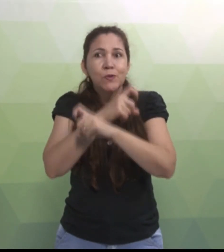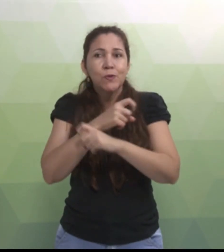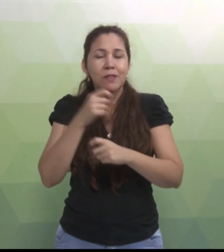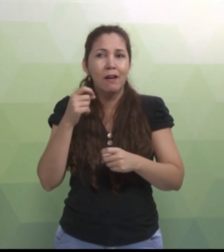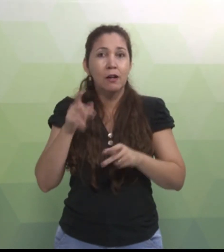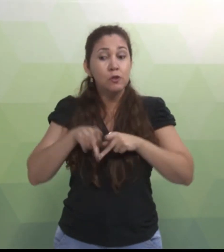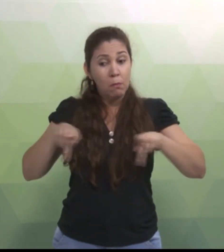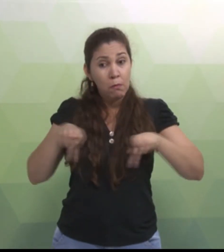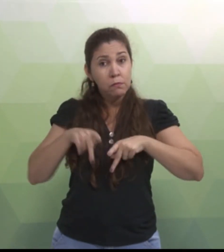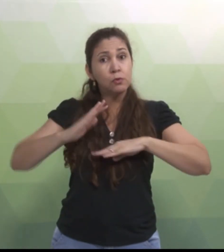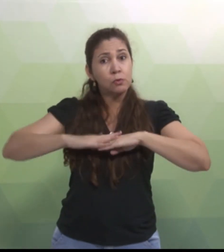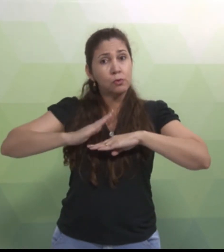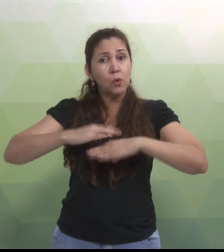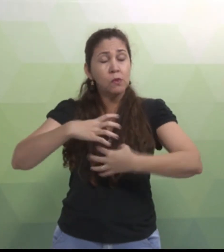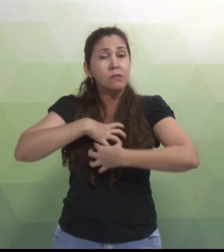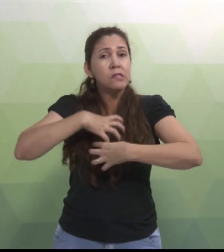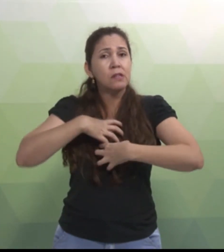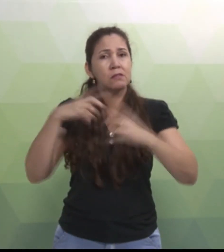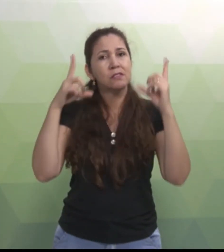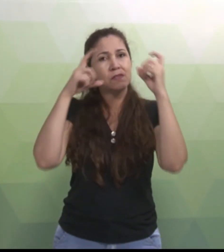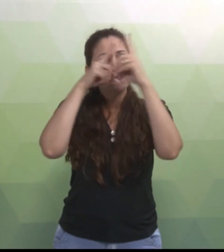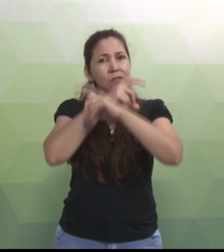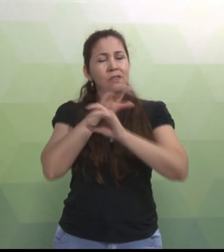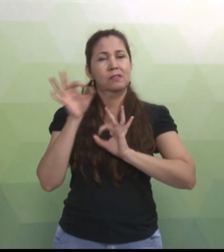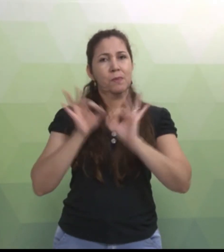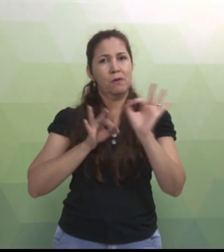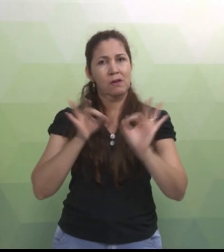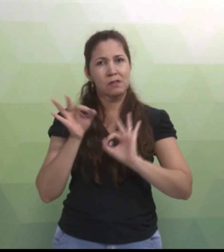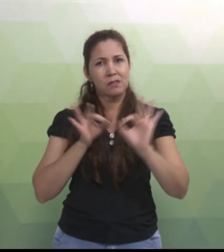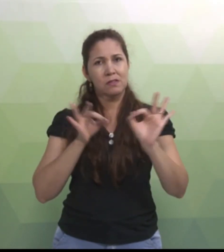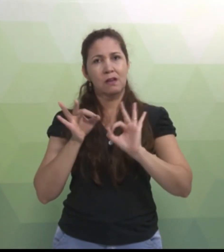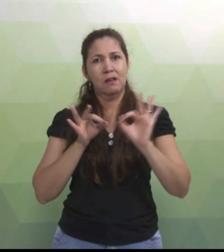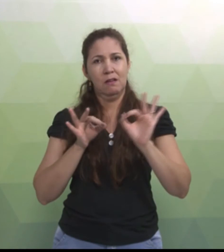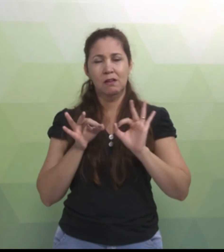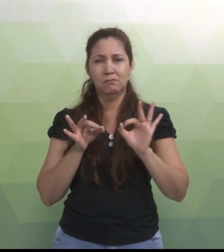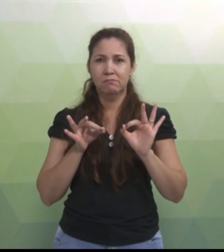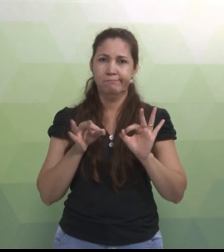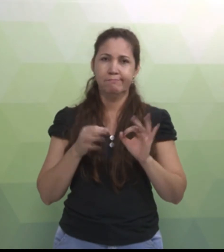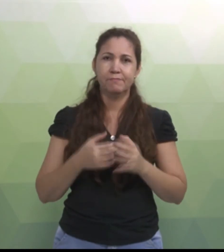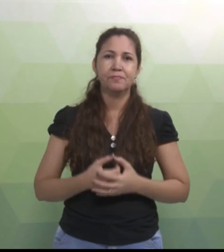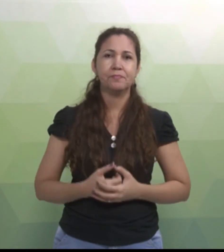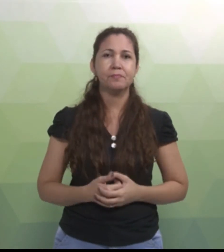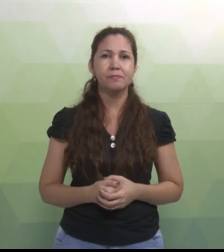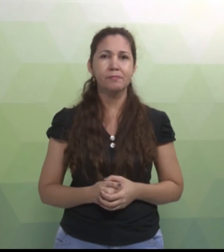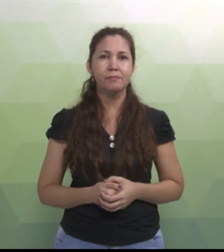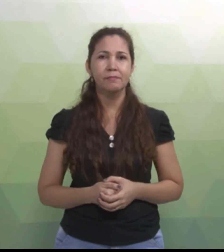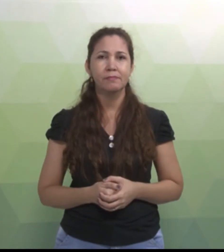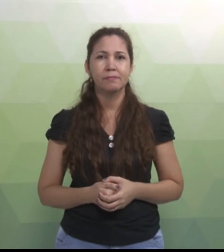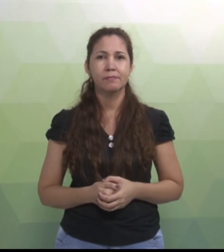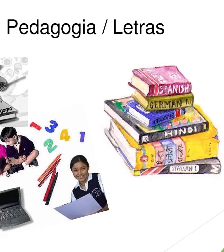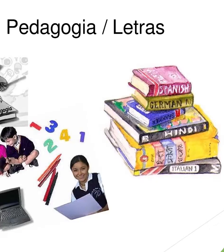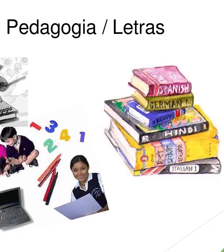necessário que haja um currículo, uma metodologia, porque dificuldades haverá. Então, precisa haver essa preparação.